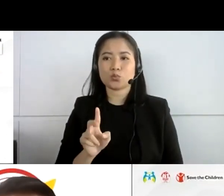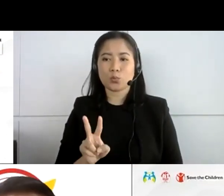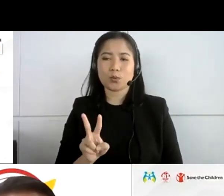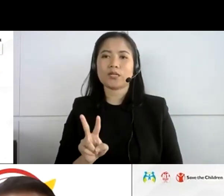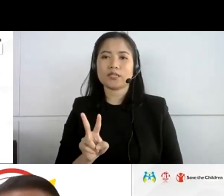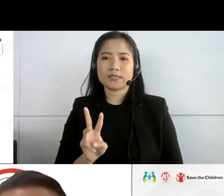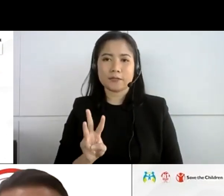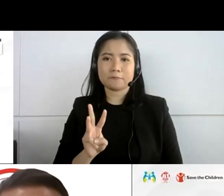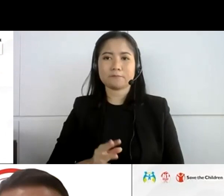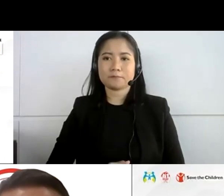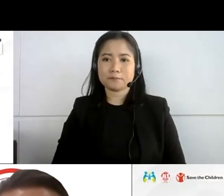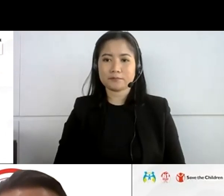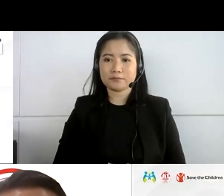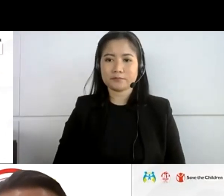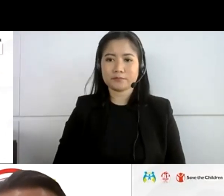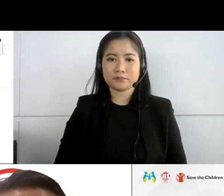2, 3.